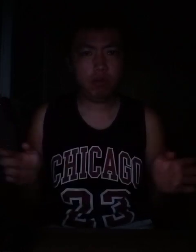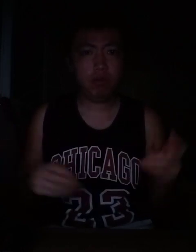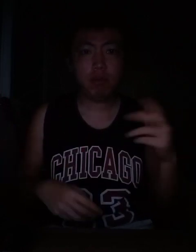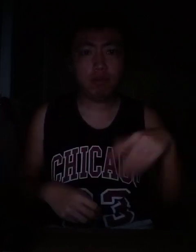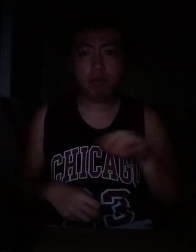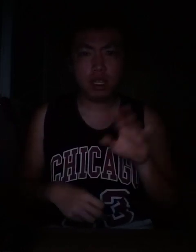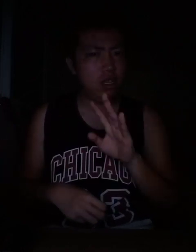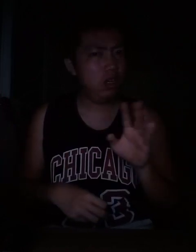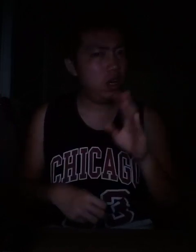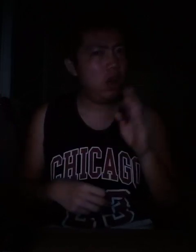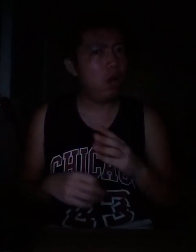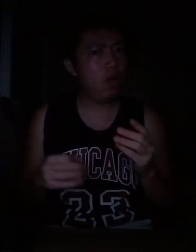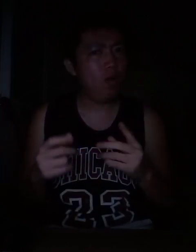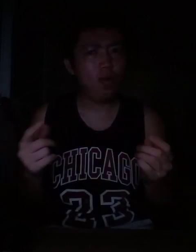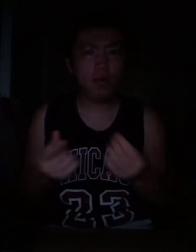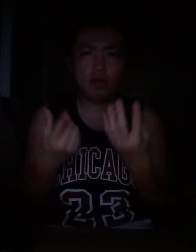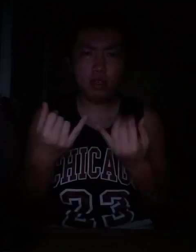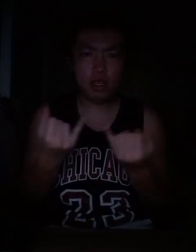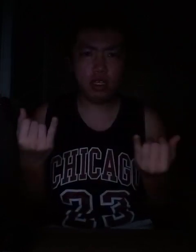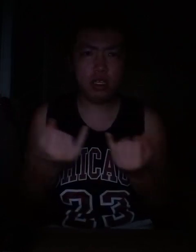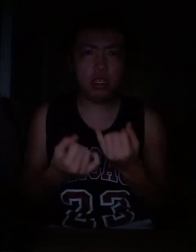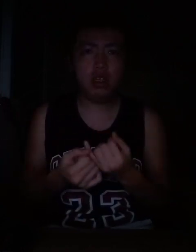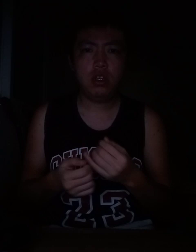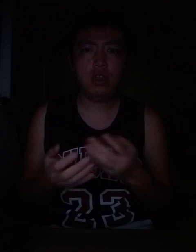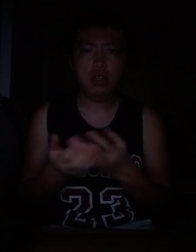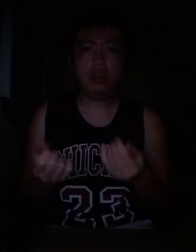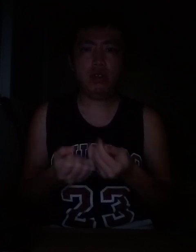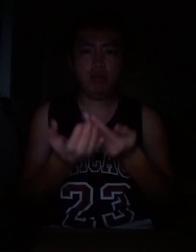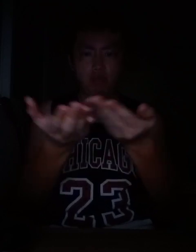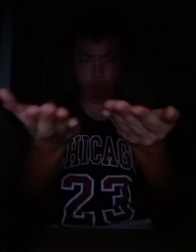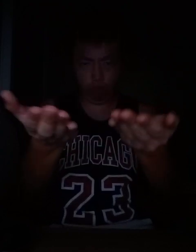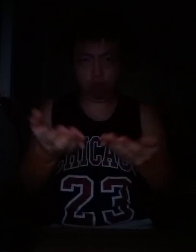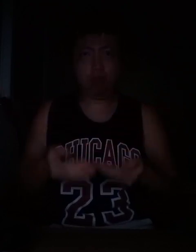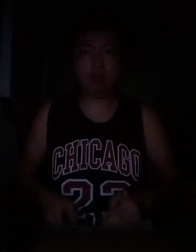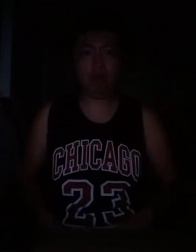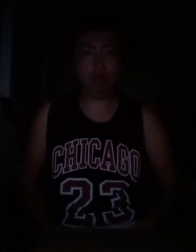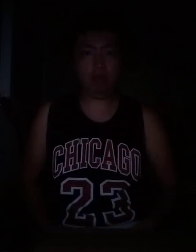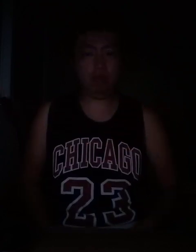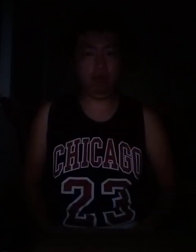아직 모자란 곳도 있습니다. 그 현장을 이태권 기자가 취재했습니다.